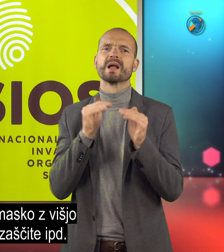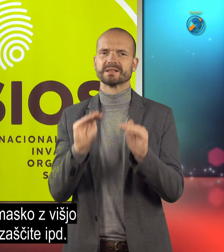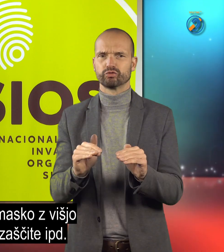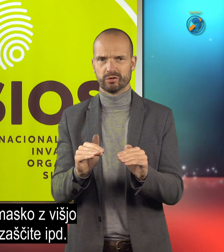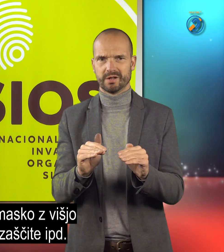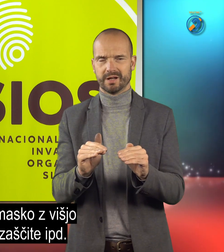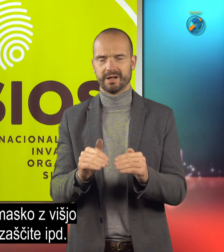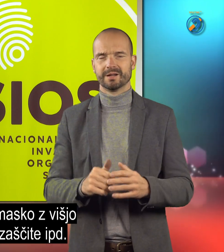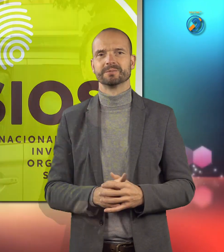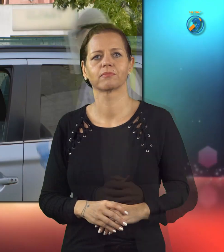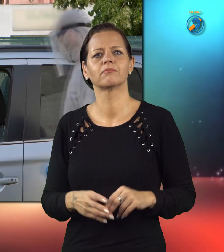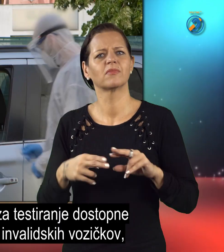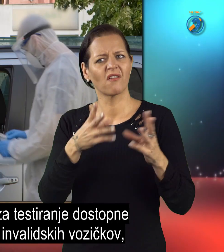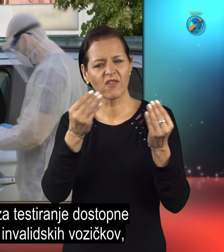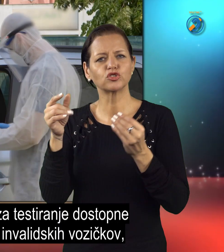podobno.